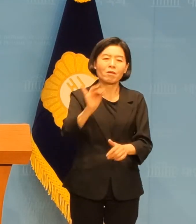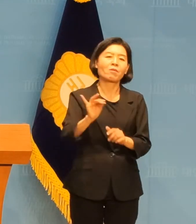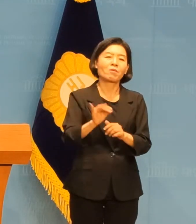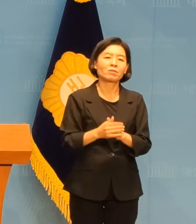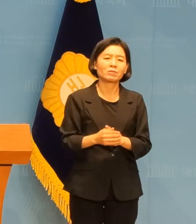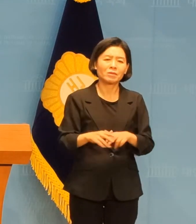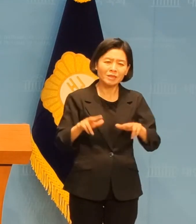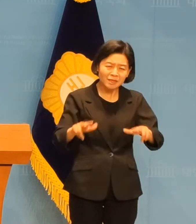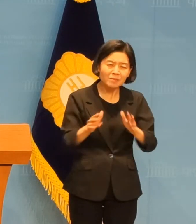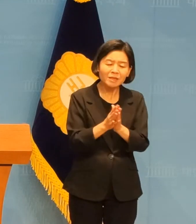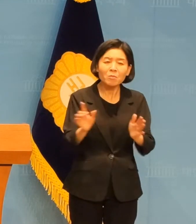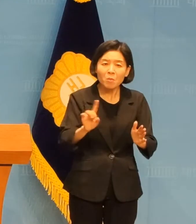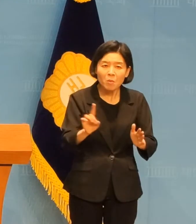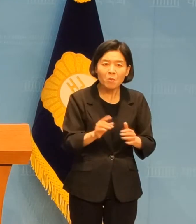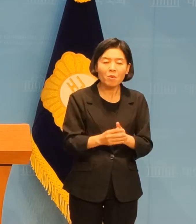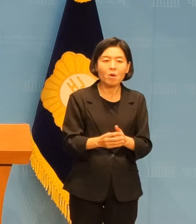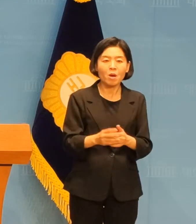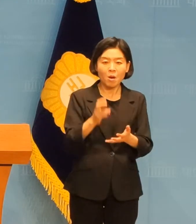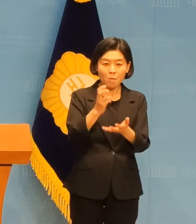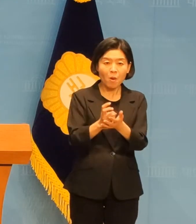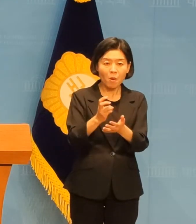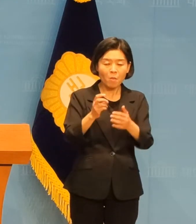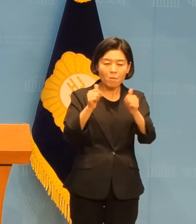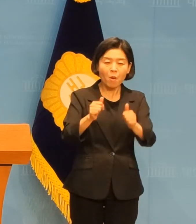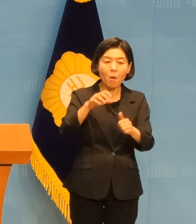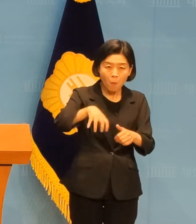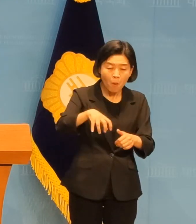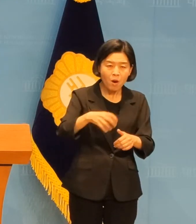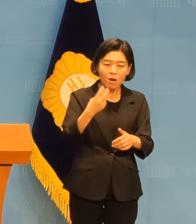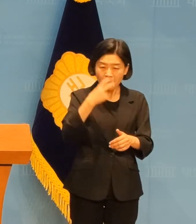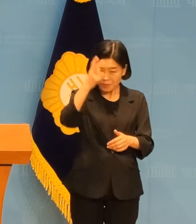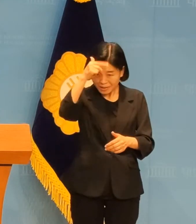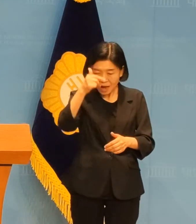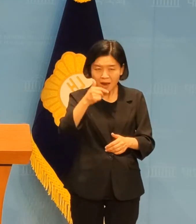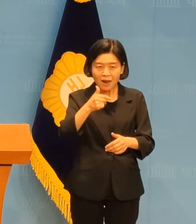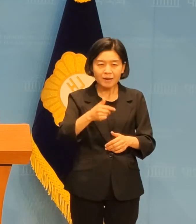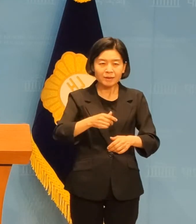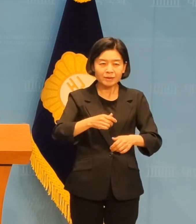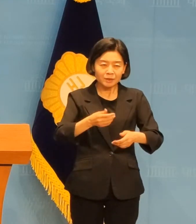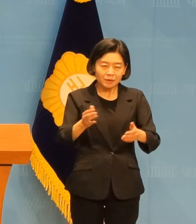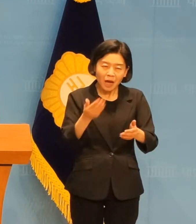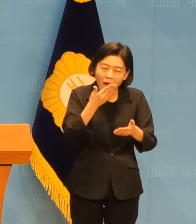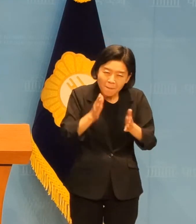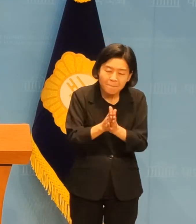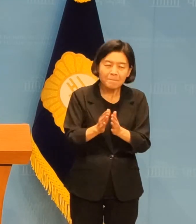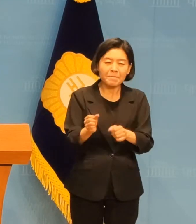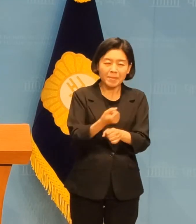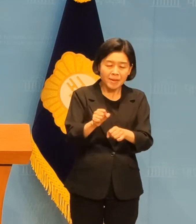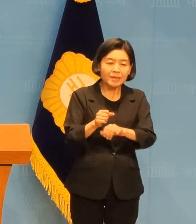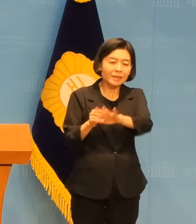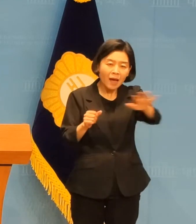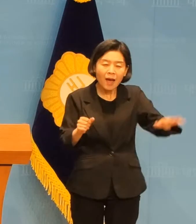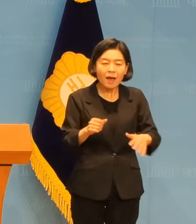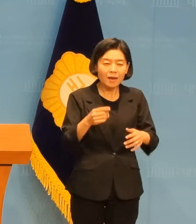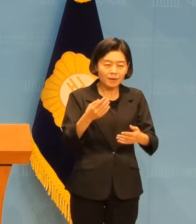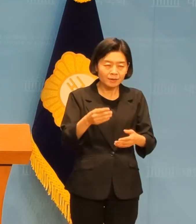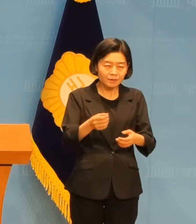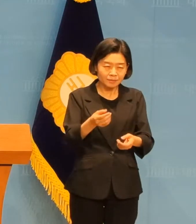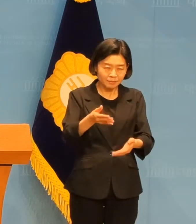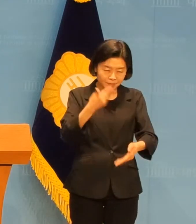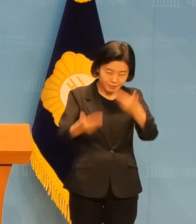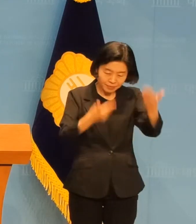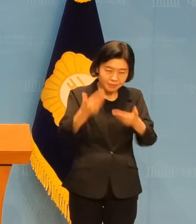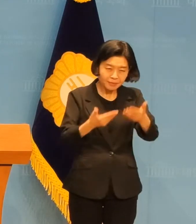법원, 검찰 내 동조 세력들 모두 색출해야 마땅합니다. 내란 특검에서 박성재 전 법무부 장관에